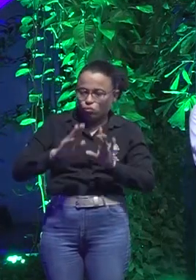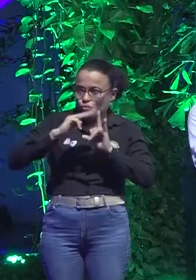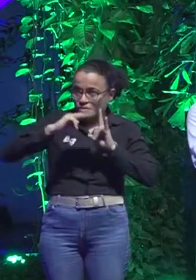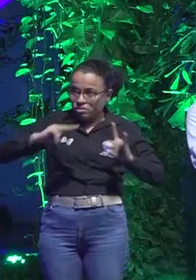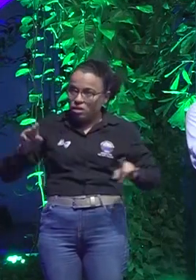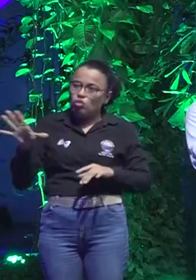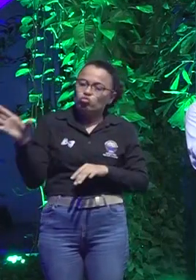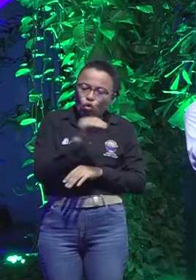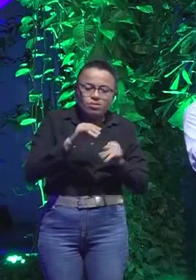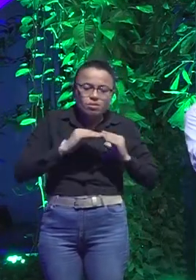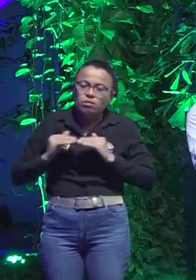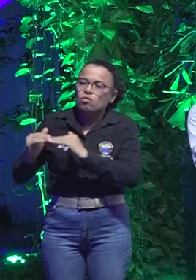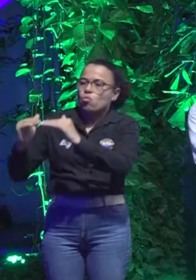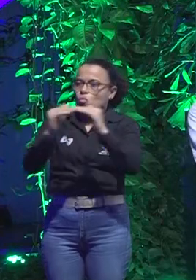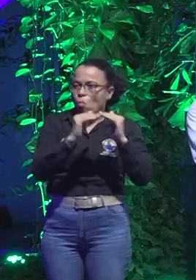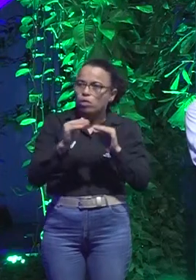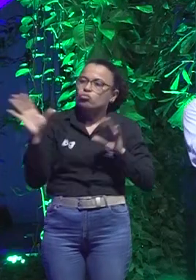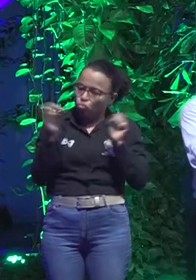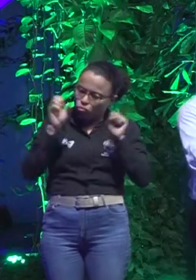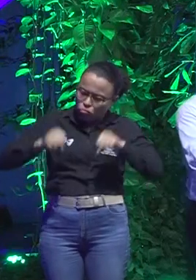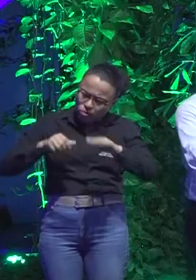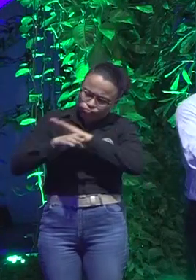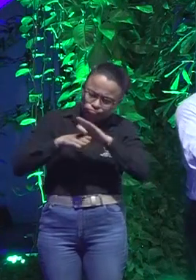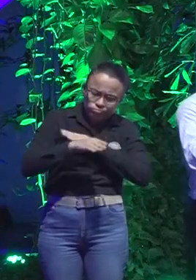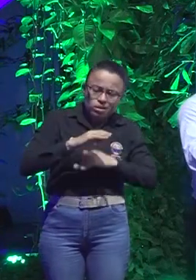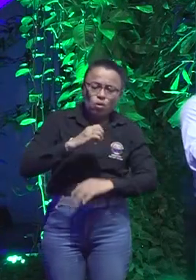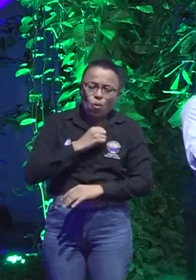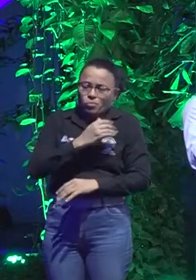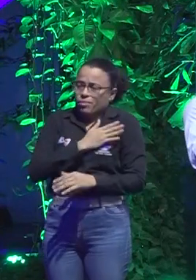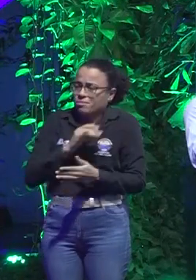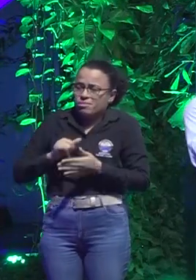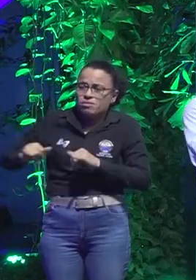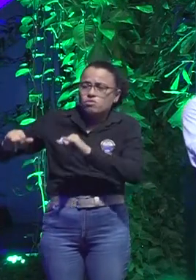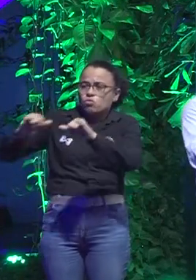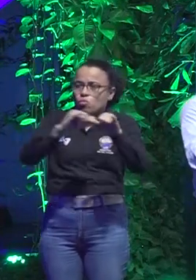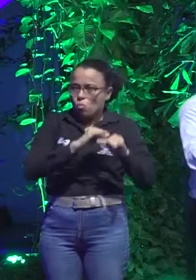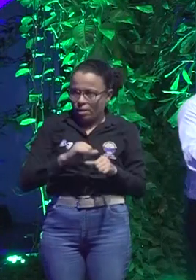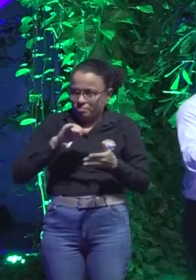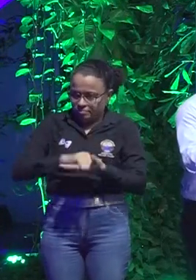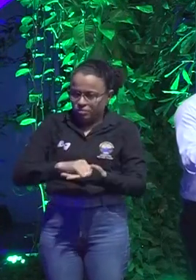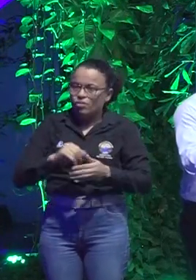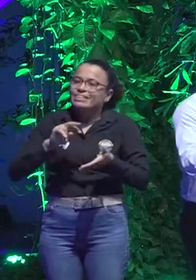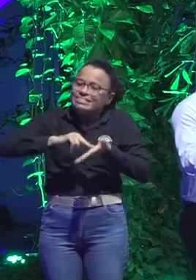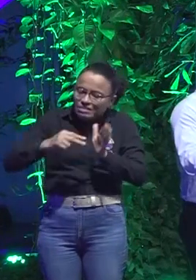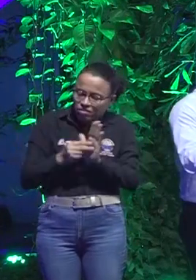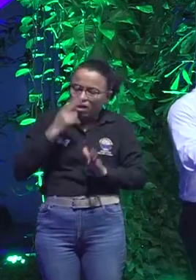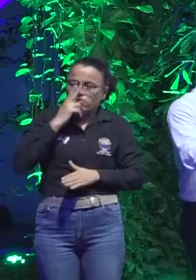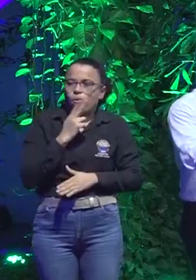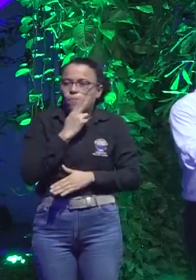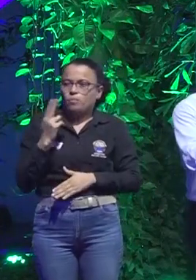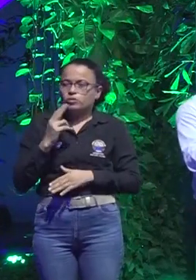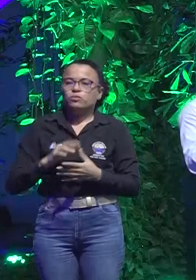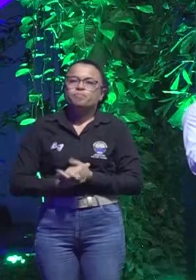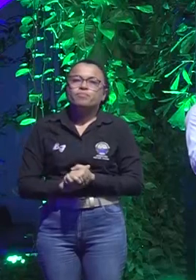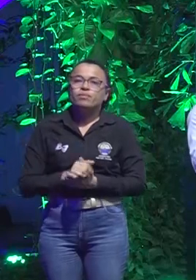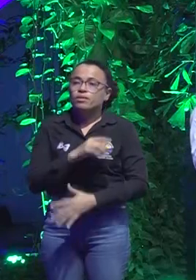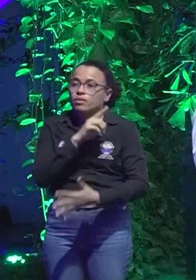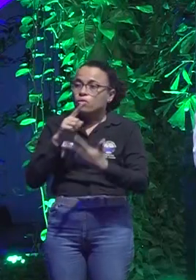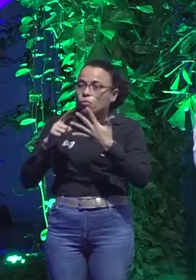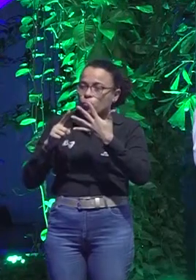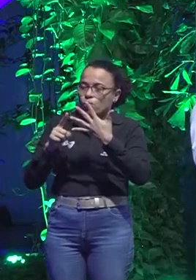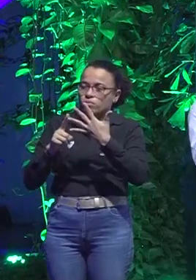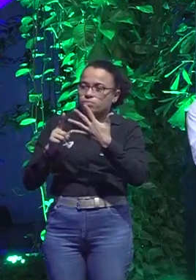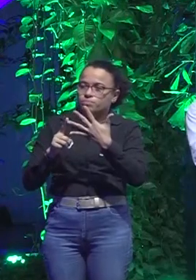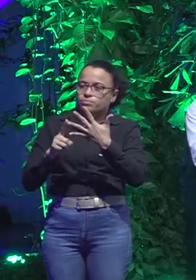mismas oportunidades. Y eso es compromiso. Y un cuarto componente, educación, investigación y actividades con